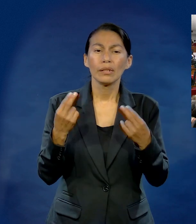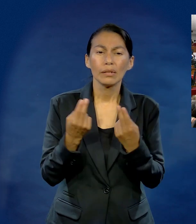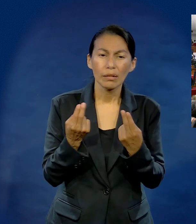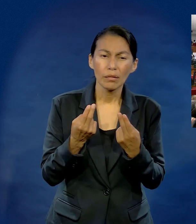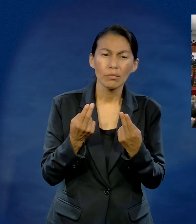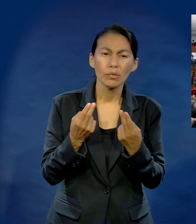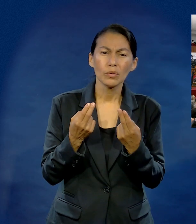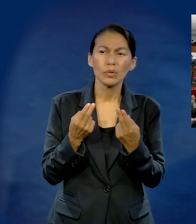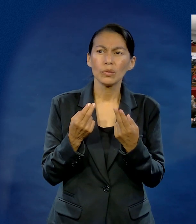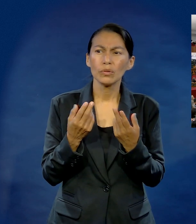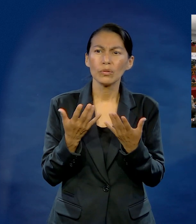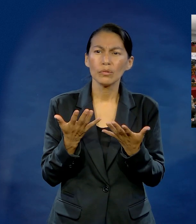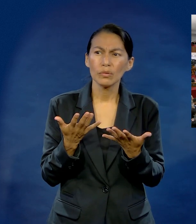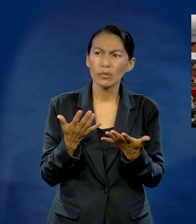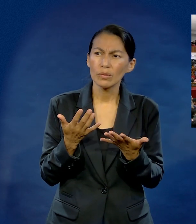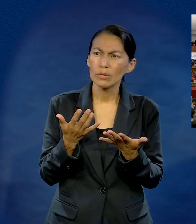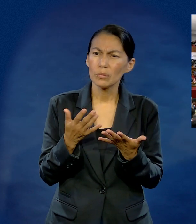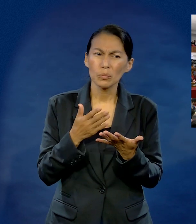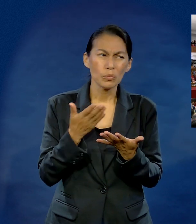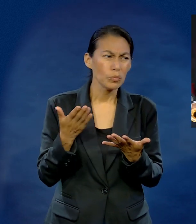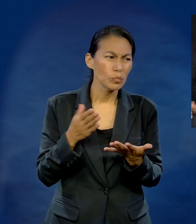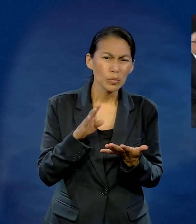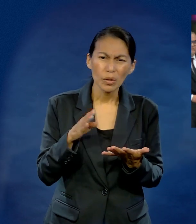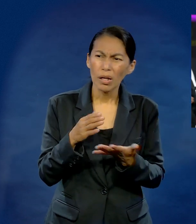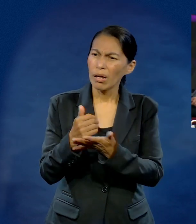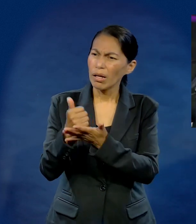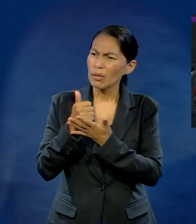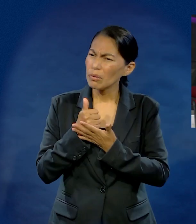Mis hijos heredan mis actitudes.